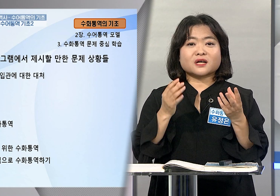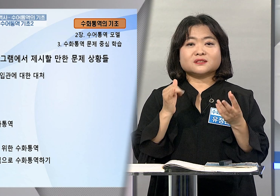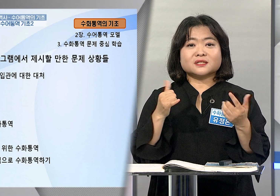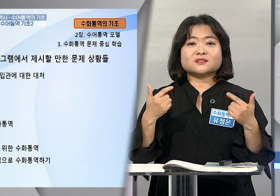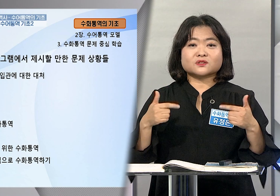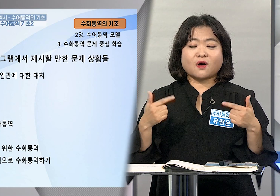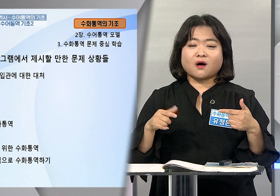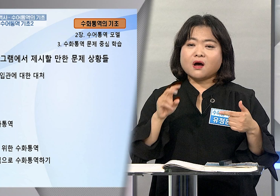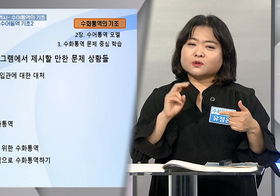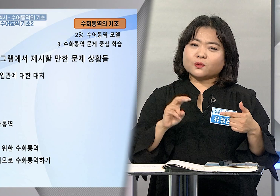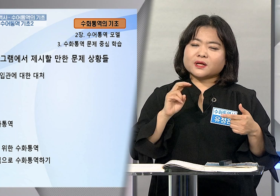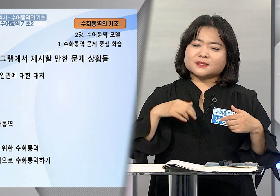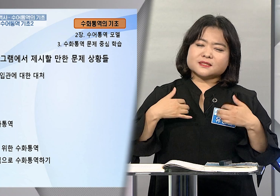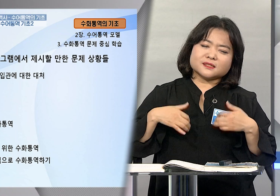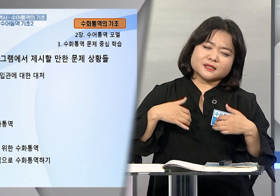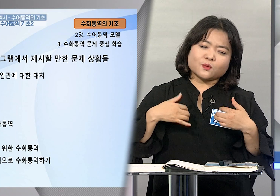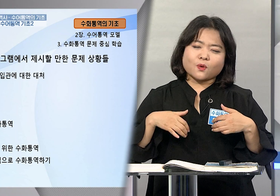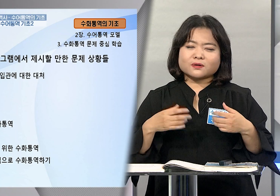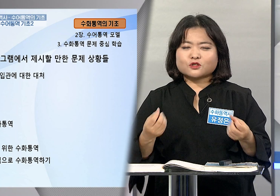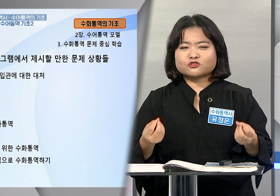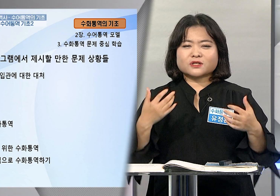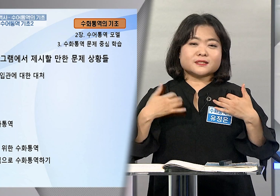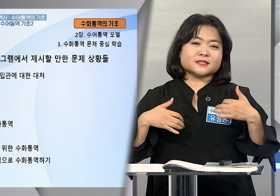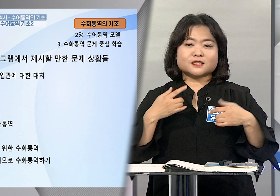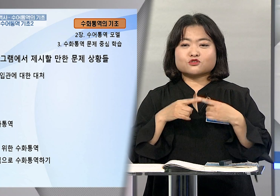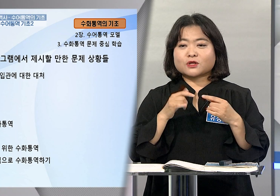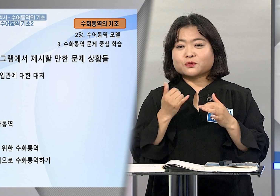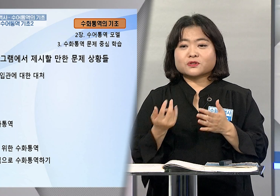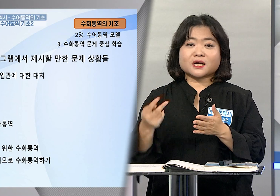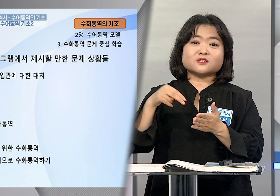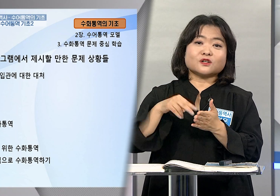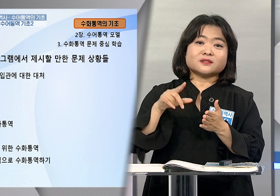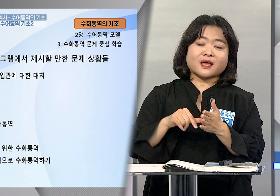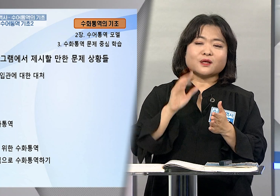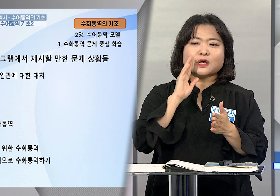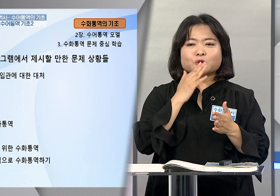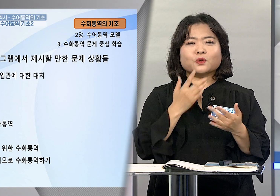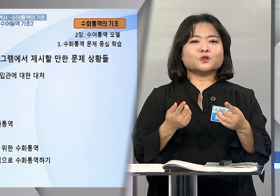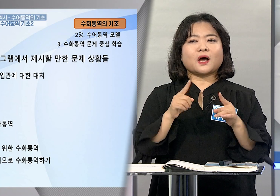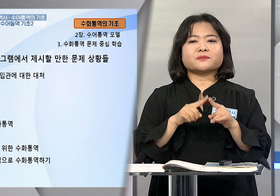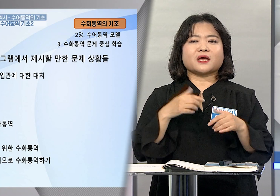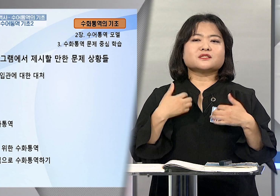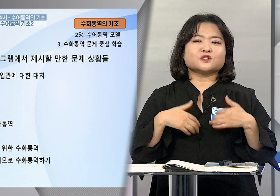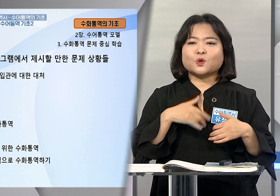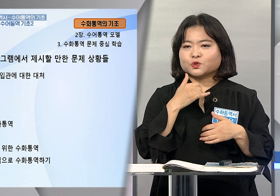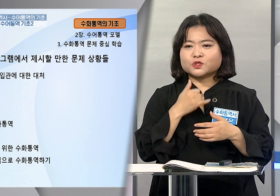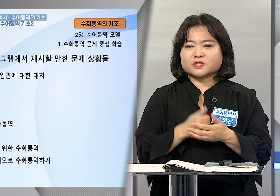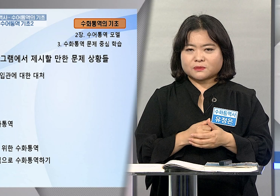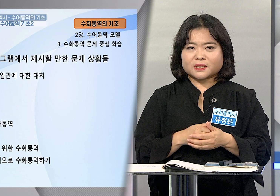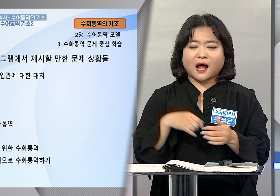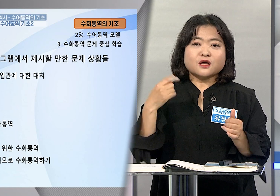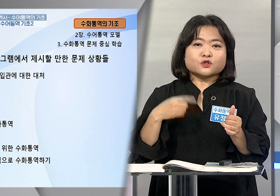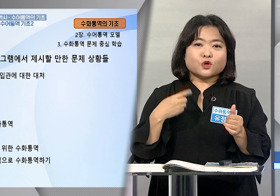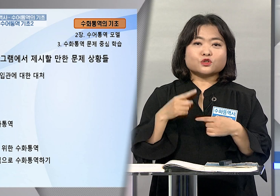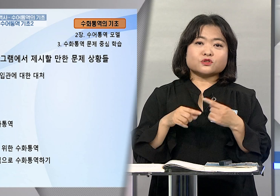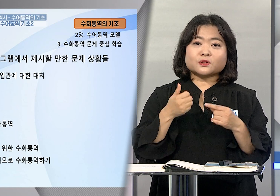늘 있어서 노래를 즐기고 그런 축제를 즐기는 수화통역사가 설 때 농인도 함께 즐거울 수 있습니다. 교육